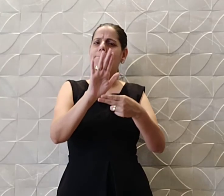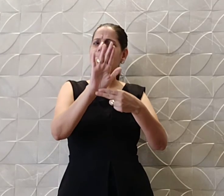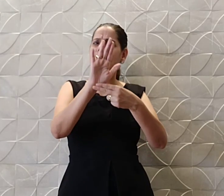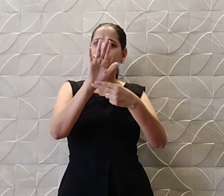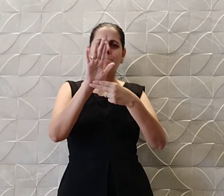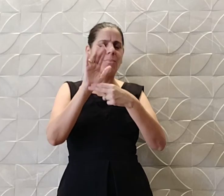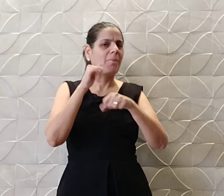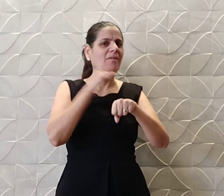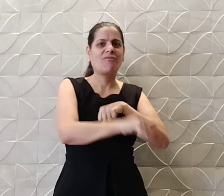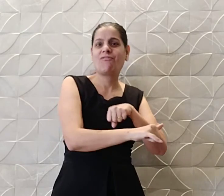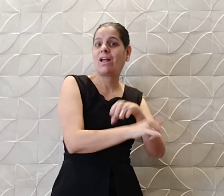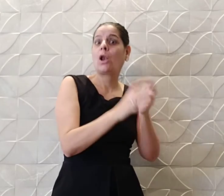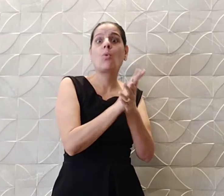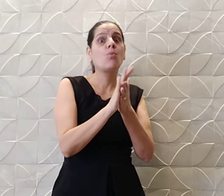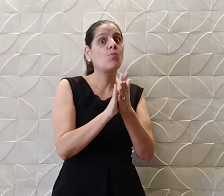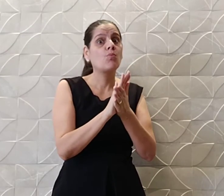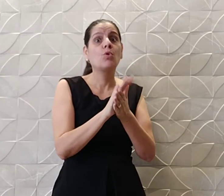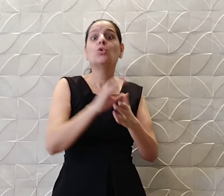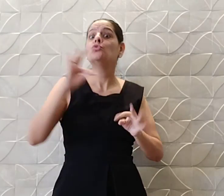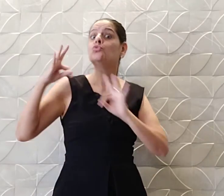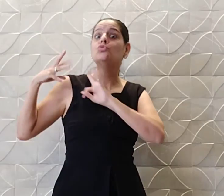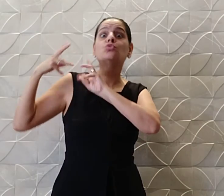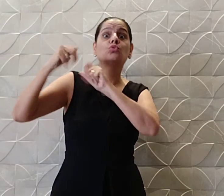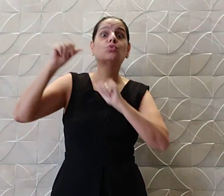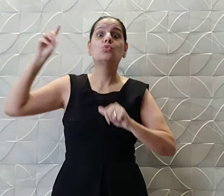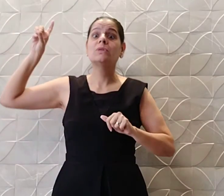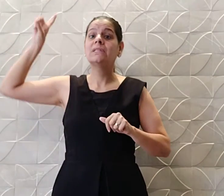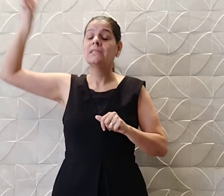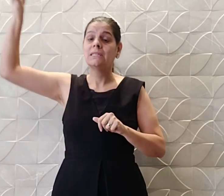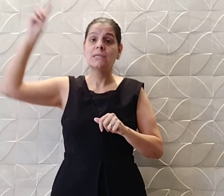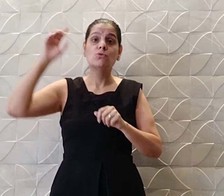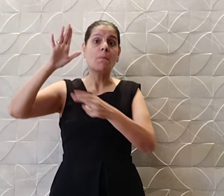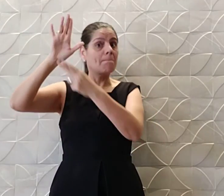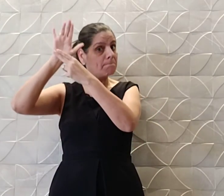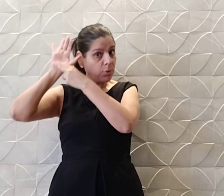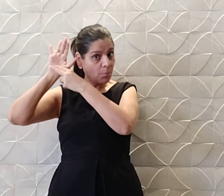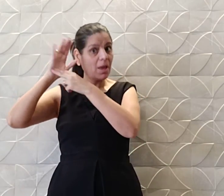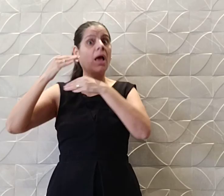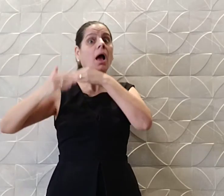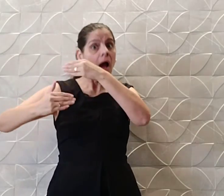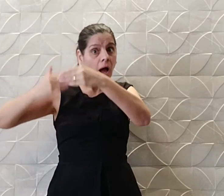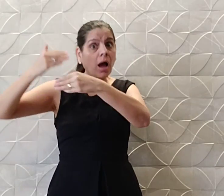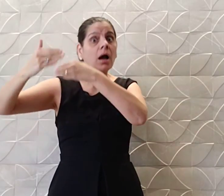boas palavras que o Senhor falara à casa de Israel. Tudo se cumpriu.